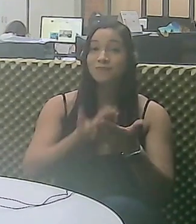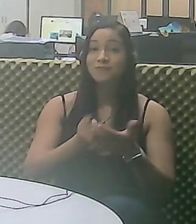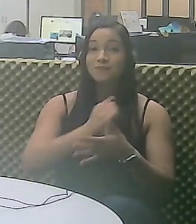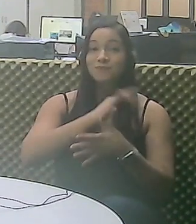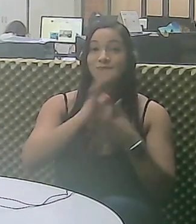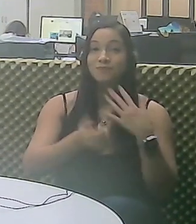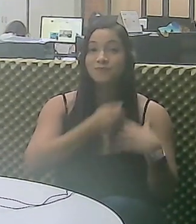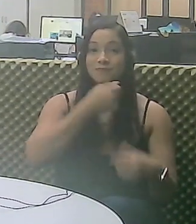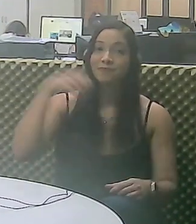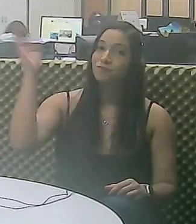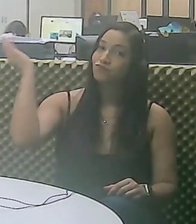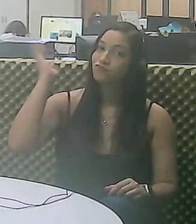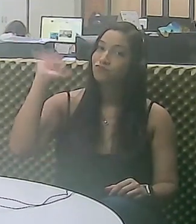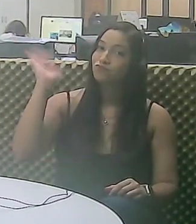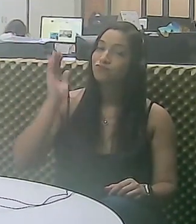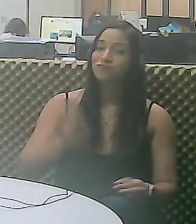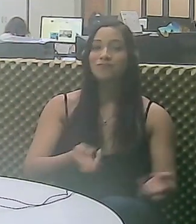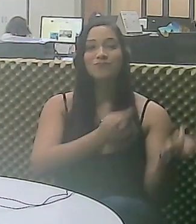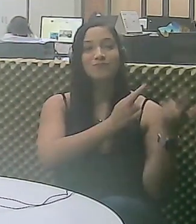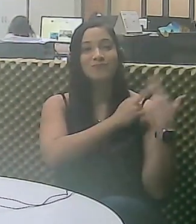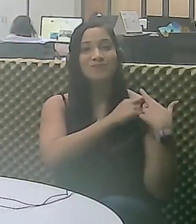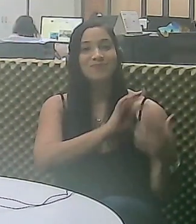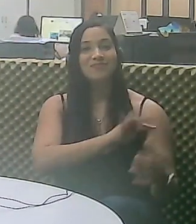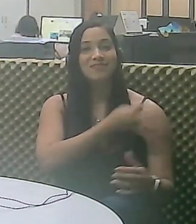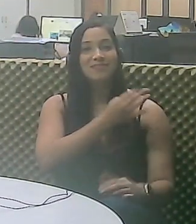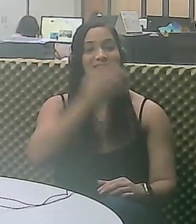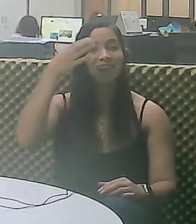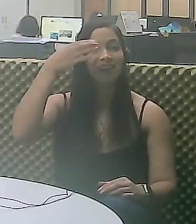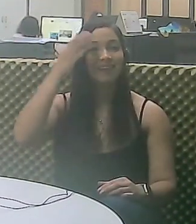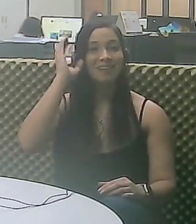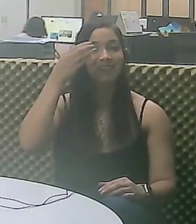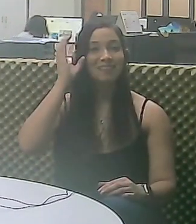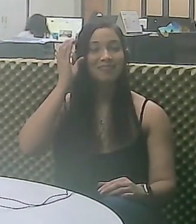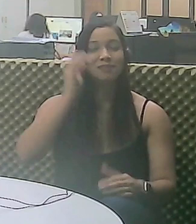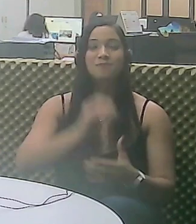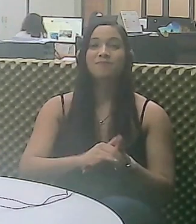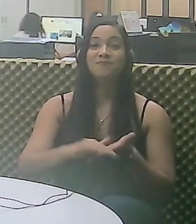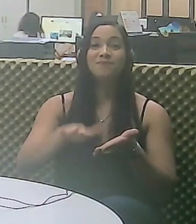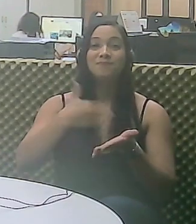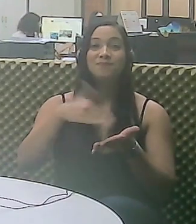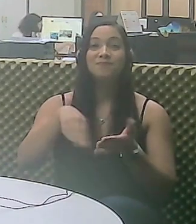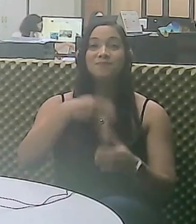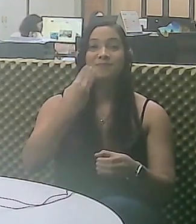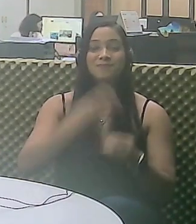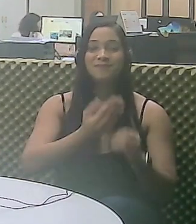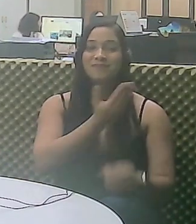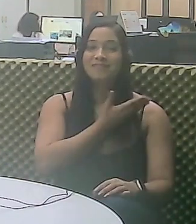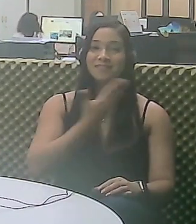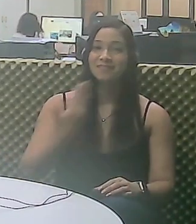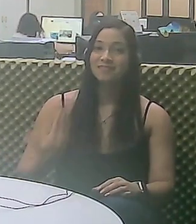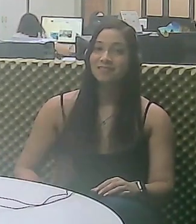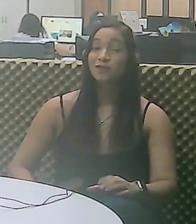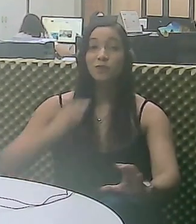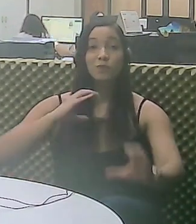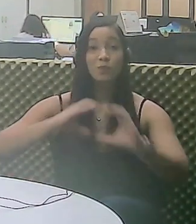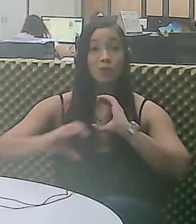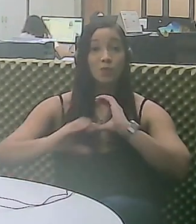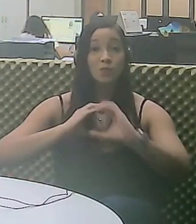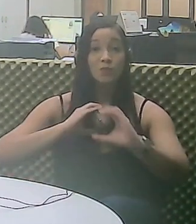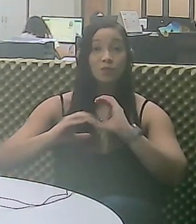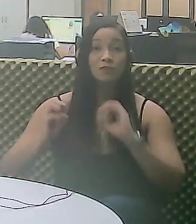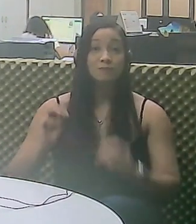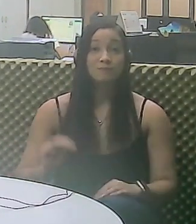Gianotti. Tradução em Libras, Amanda Valentim. Responsável técnico, Cristiano Silva. Secretário Municipal de